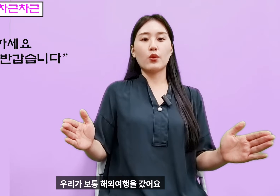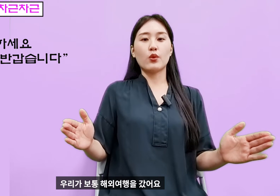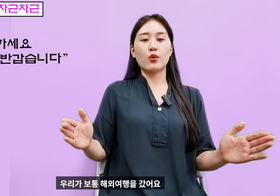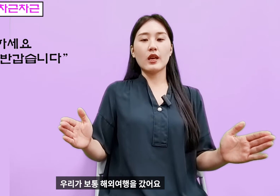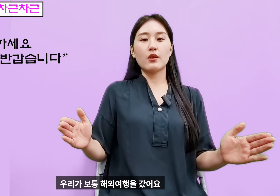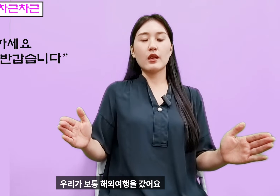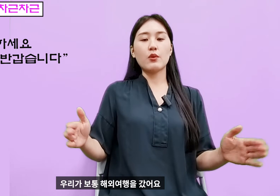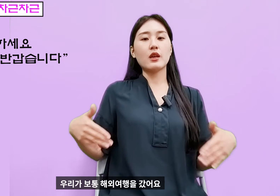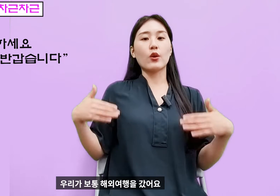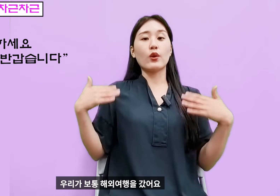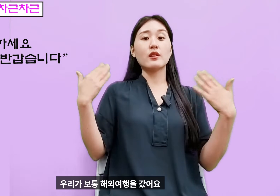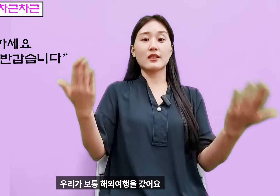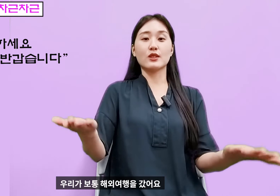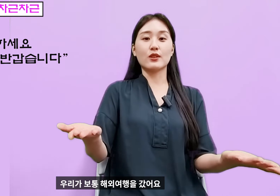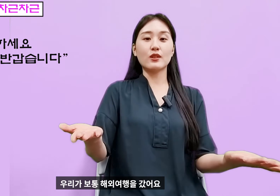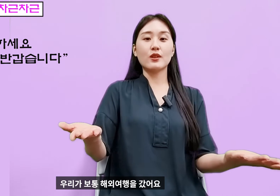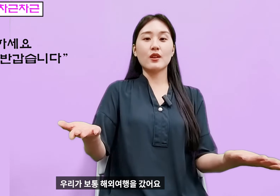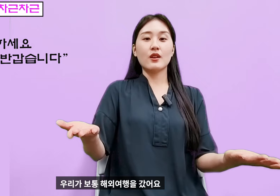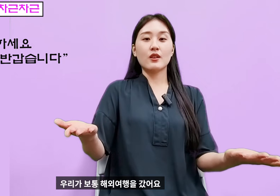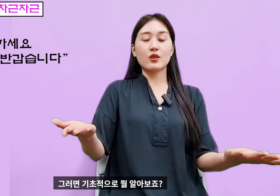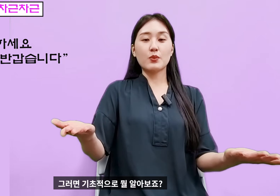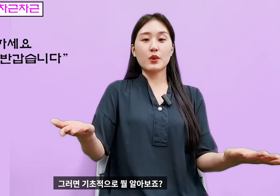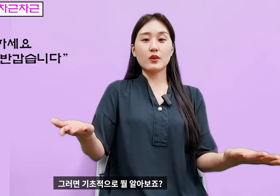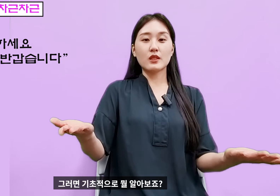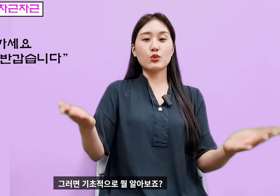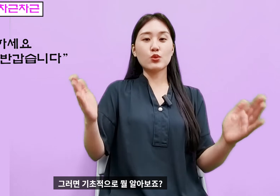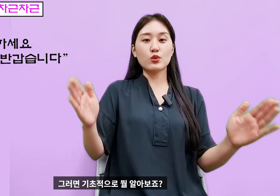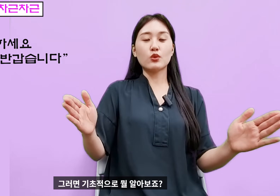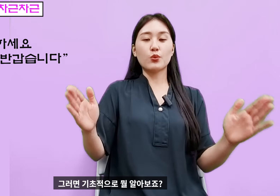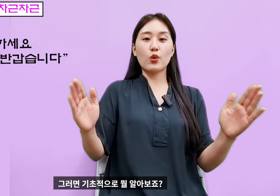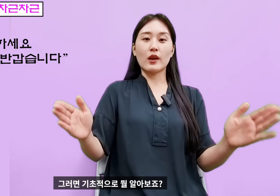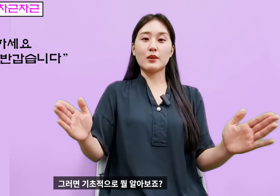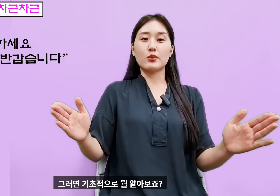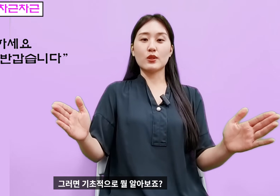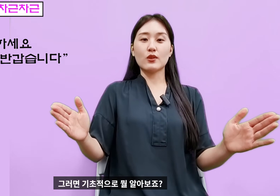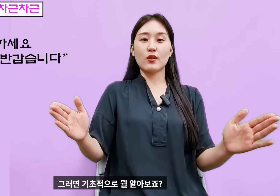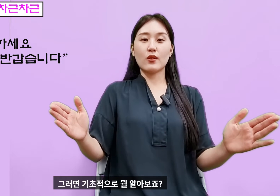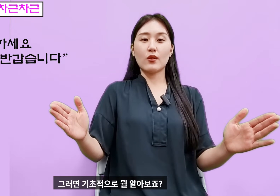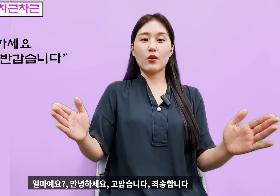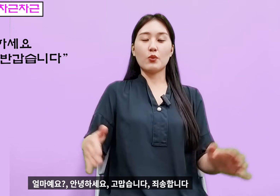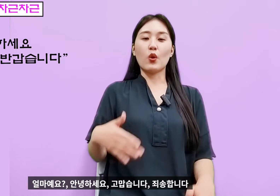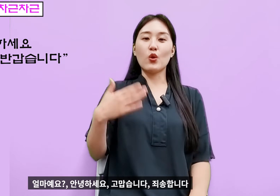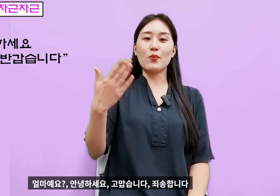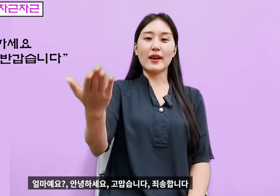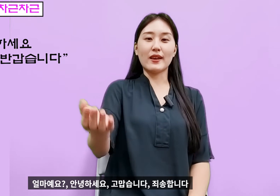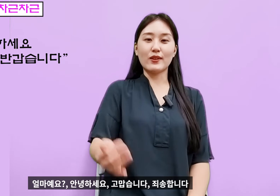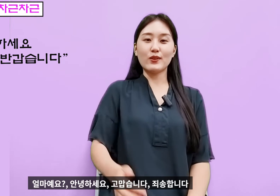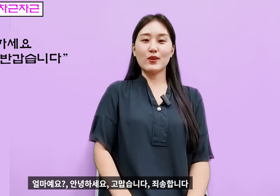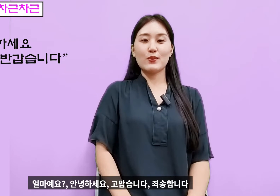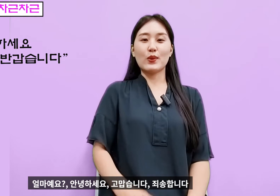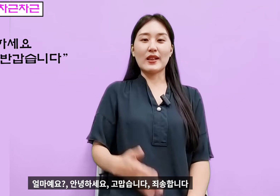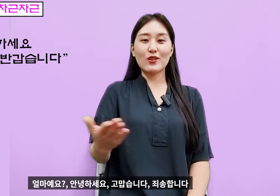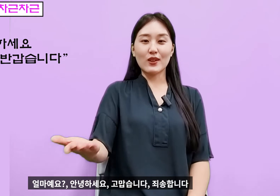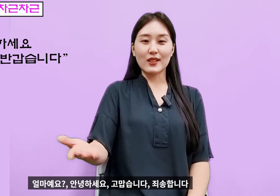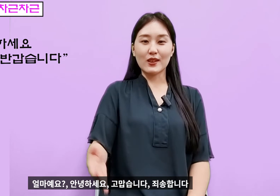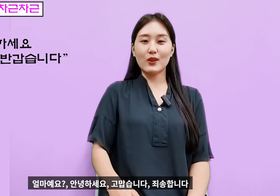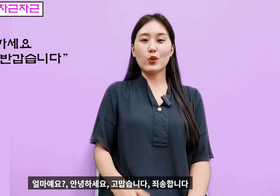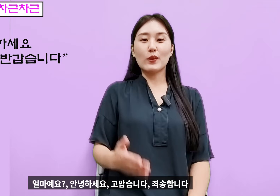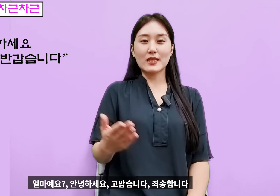뭐 해외 여행을 갔어요. 그러면 기초적으로 뭘 알아보죠? 뭐 얼마예요? 뭐 안녕하세요.